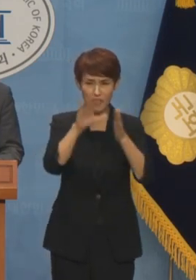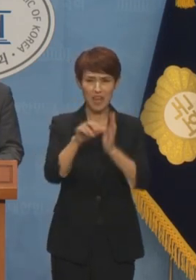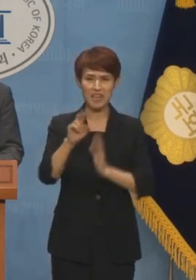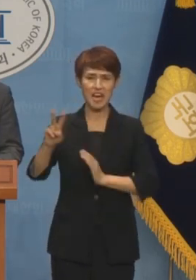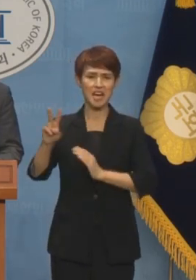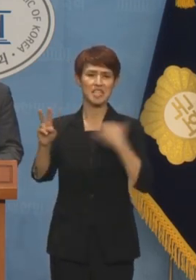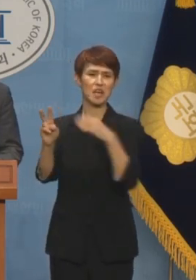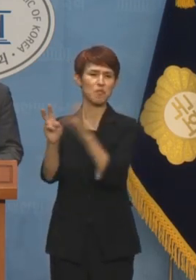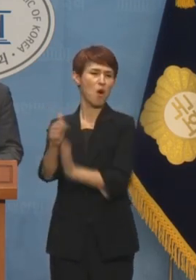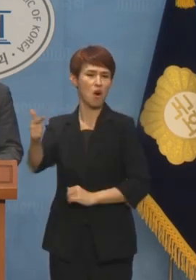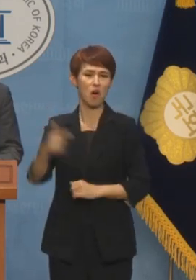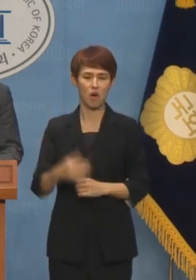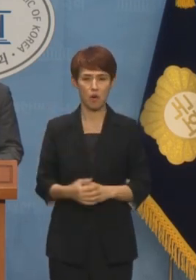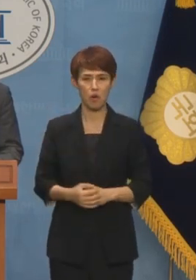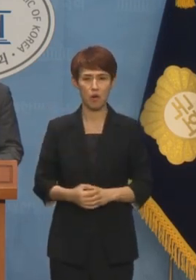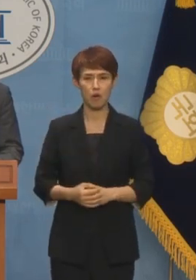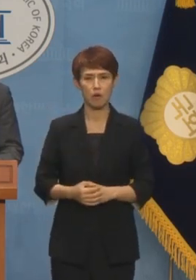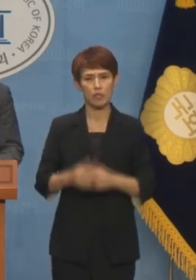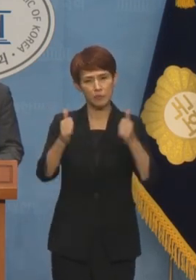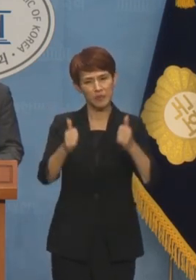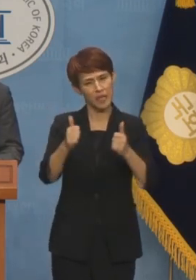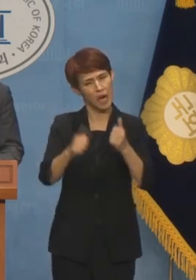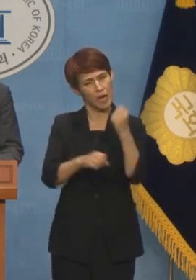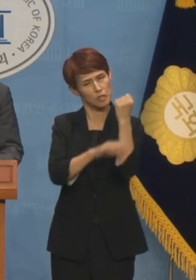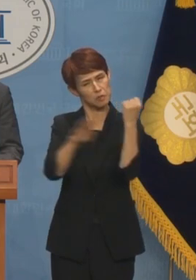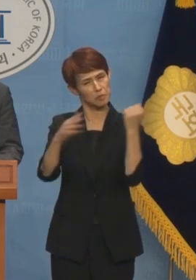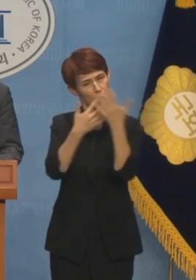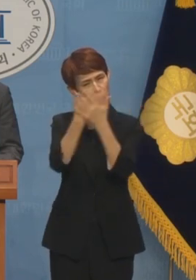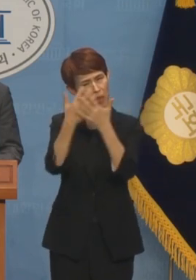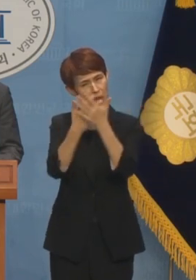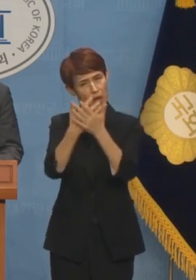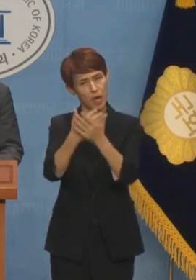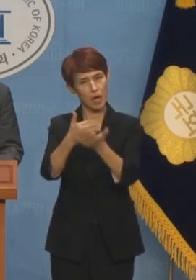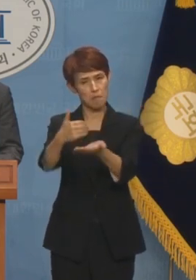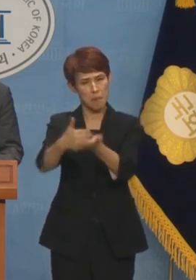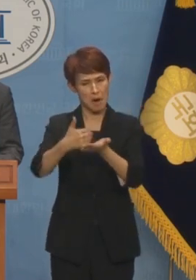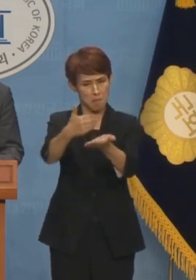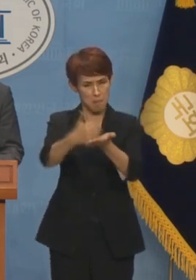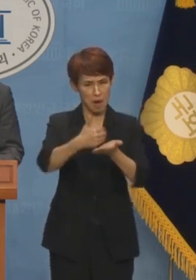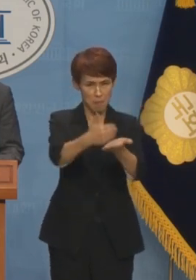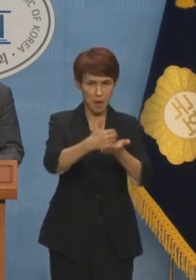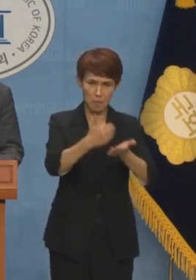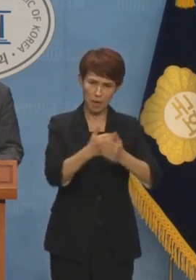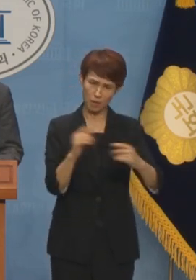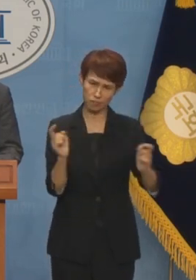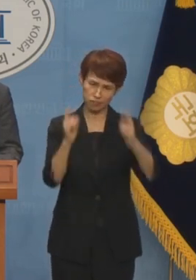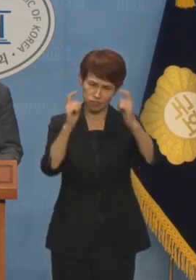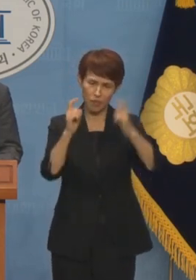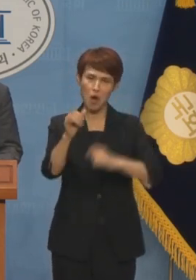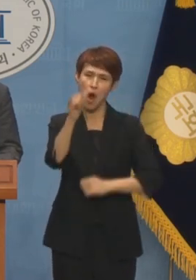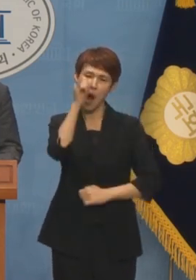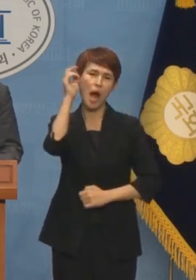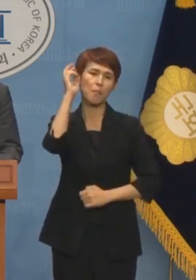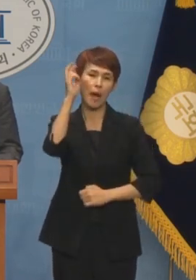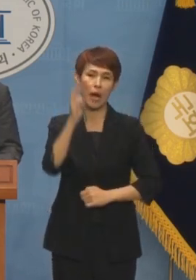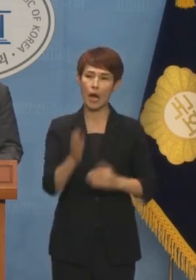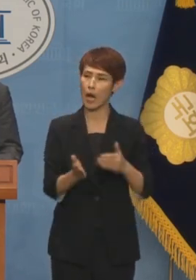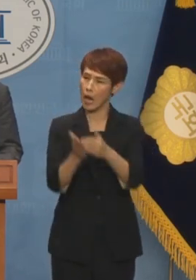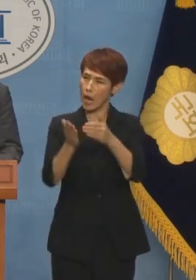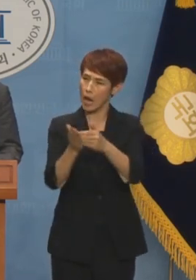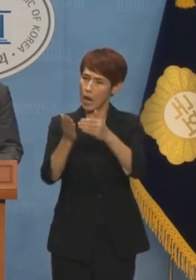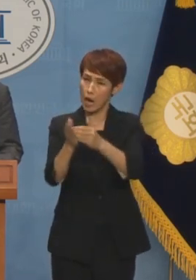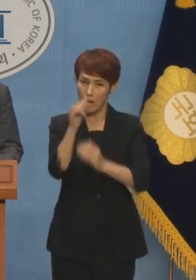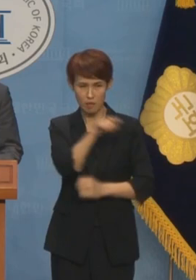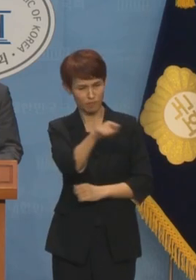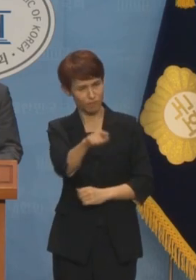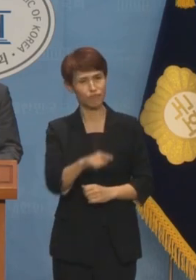크다느니 심사 기준이 모호하다느니 민원을 제기하는 등 쟁송이 끊이지 않을 것이라느니 헛소리를